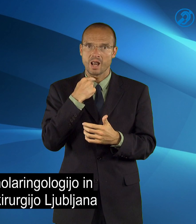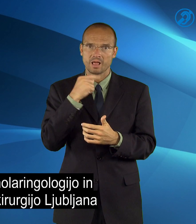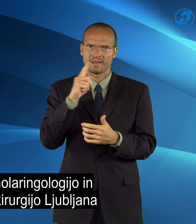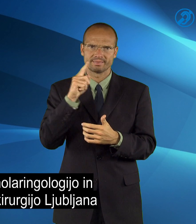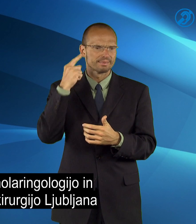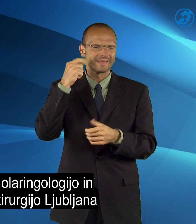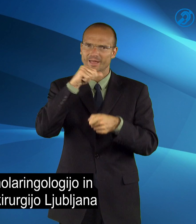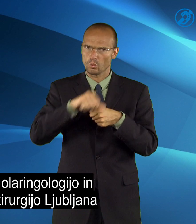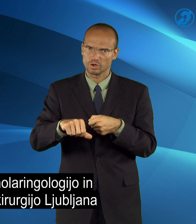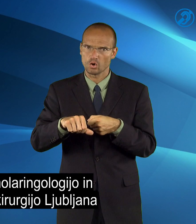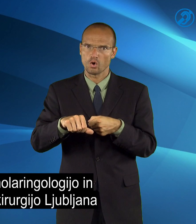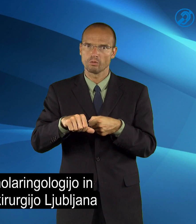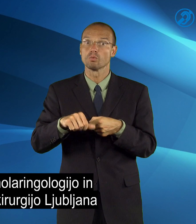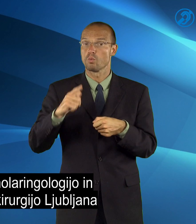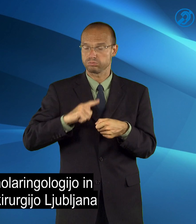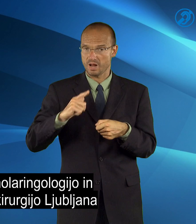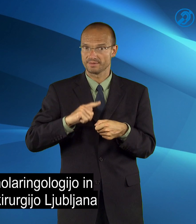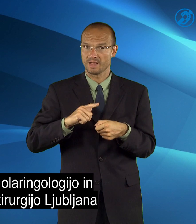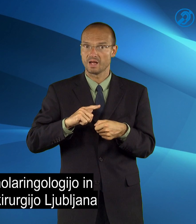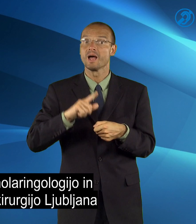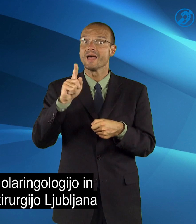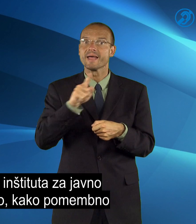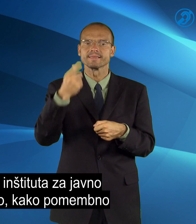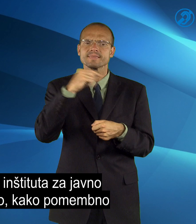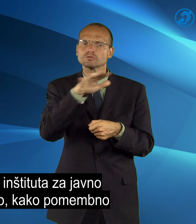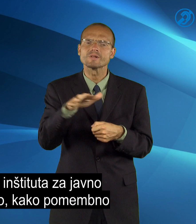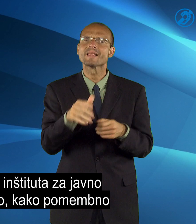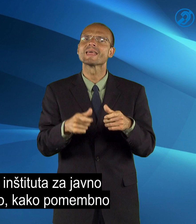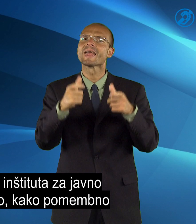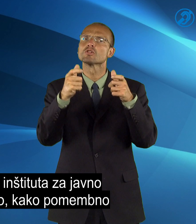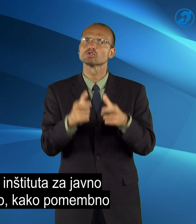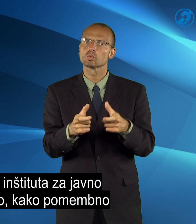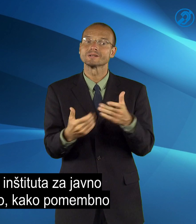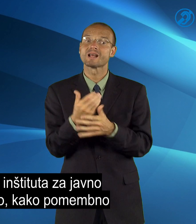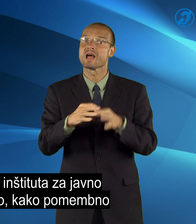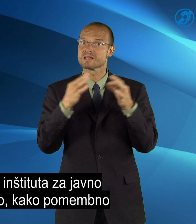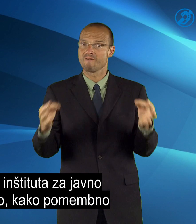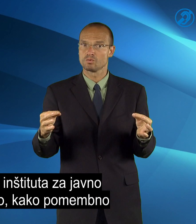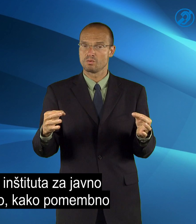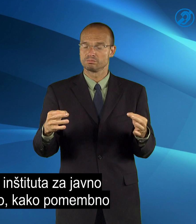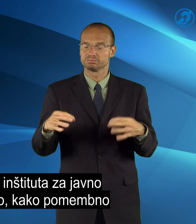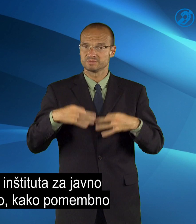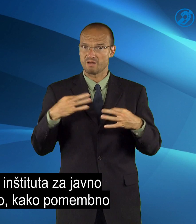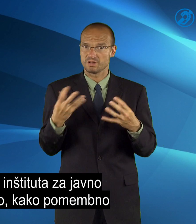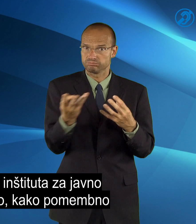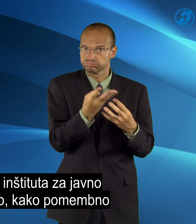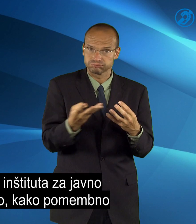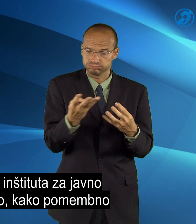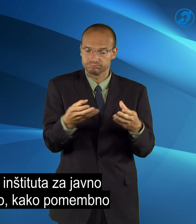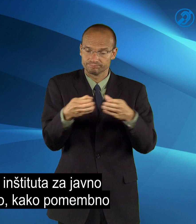in cervikofacialno kirurgijo Ljubljana ter Nacionalnega inštituta za javno zdravje je pokazalo, kako